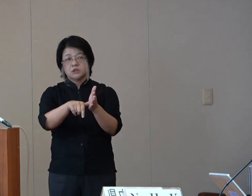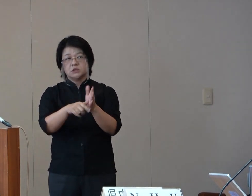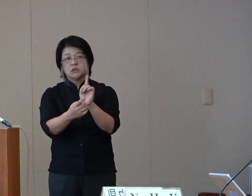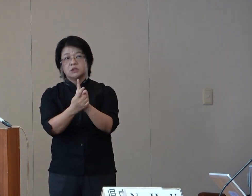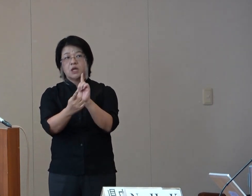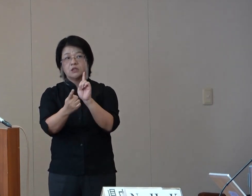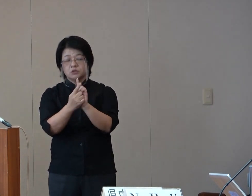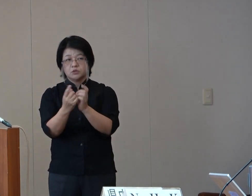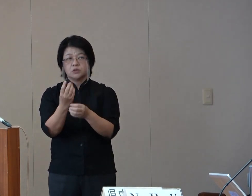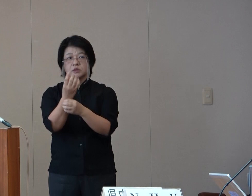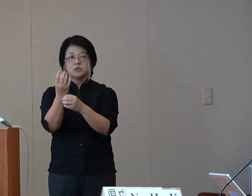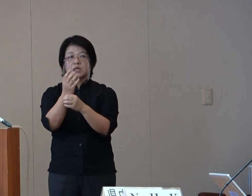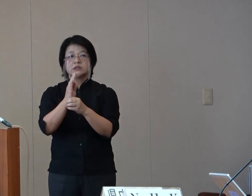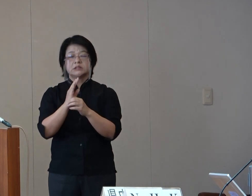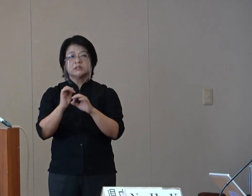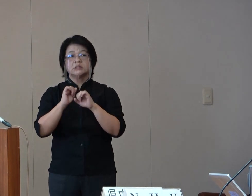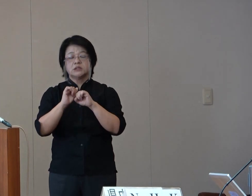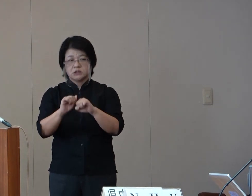ブーバー